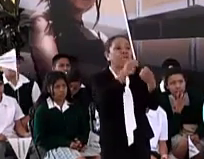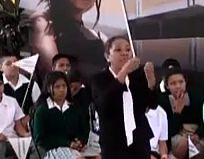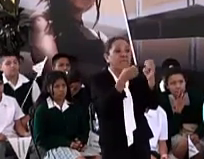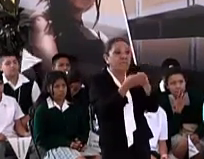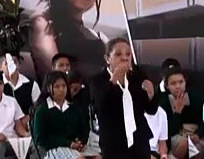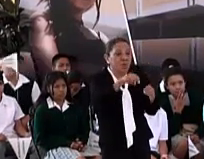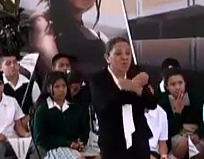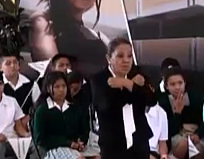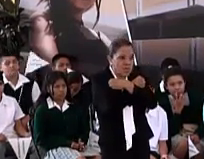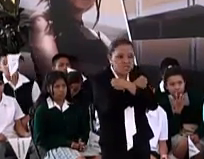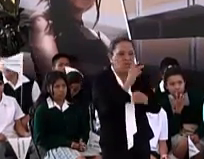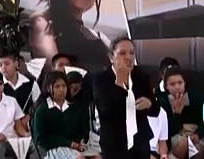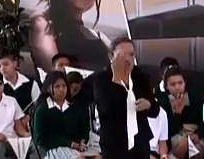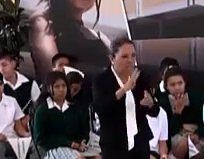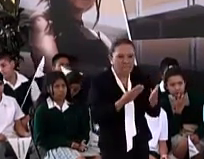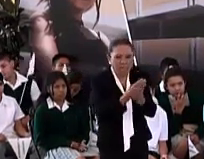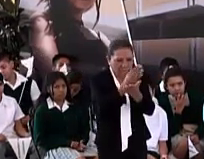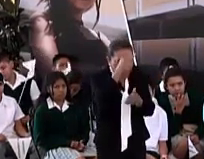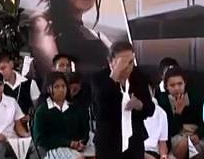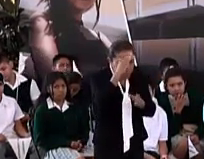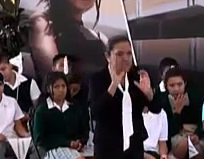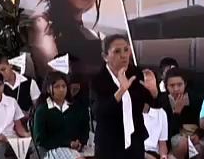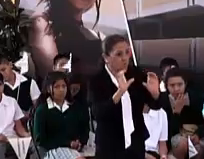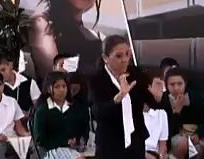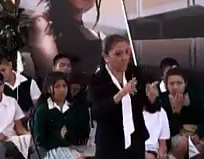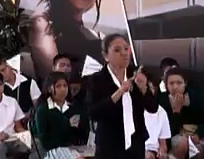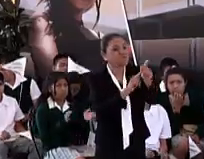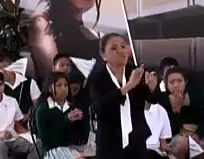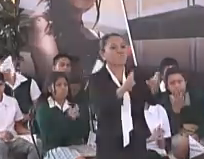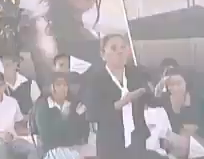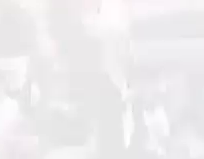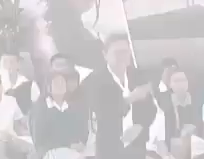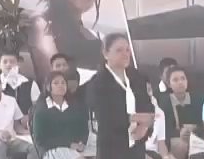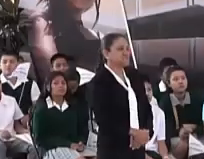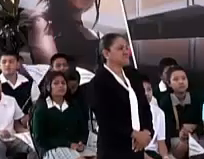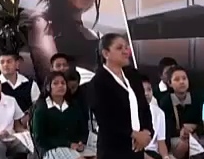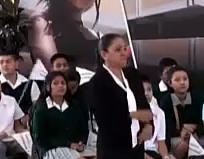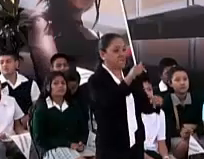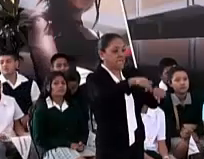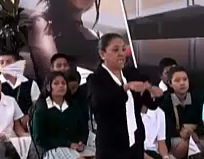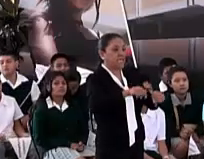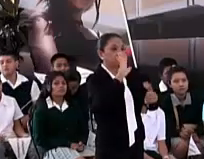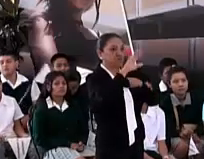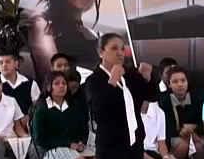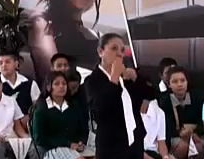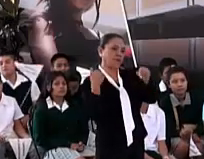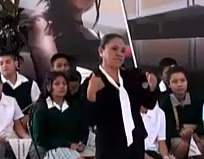Piénsenlo muy bien. Sigamos con la beca. Cuidemos la beca y sigamos para adelante. Que en estos